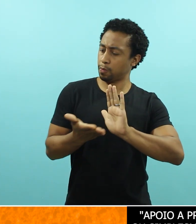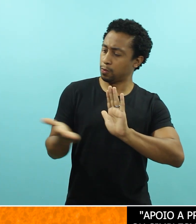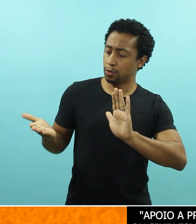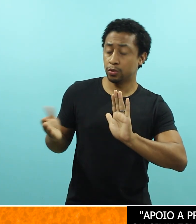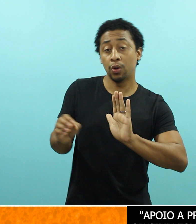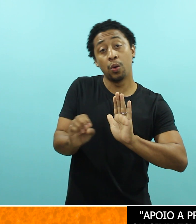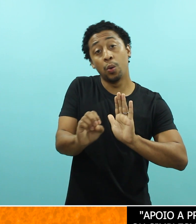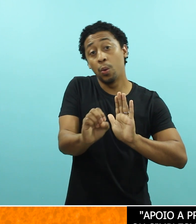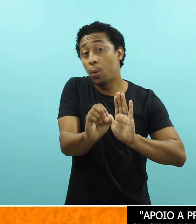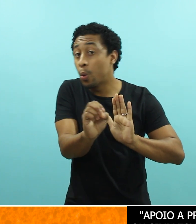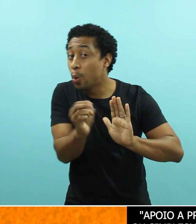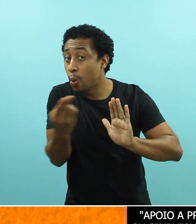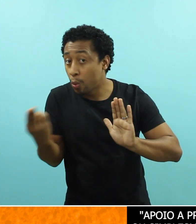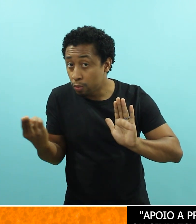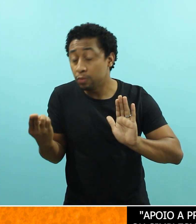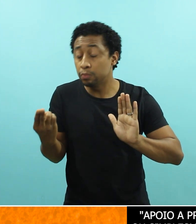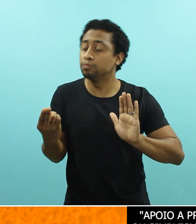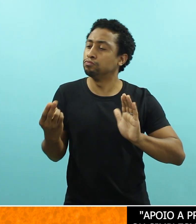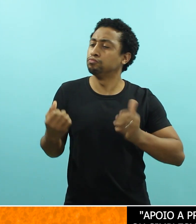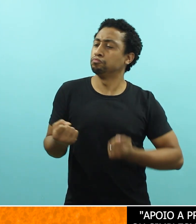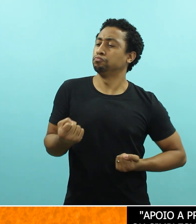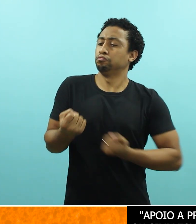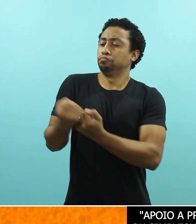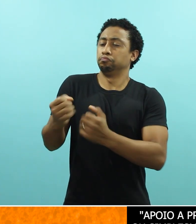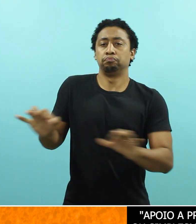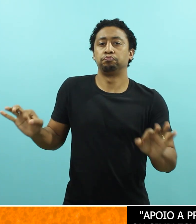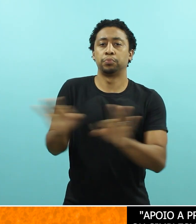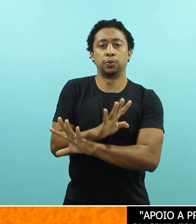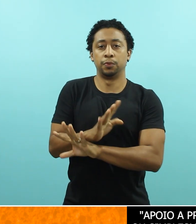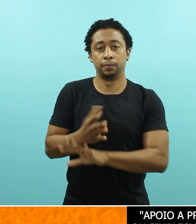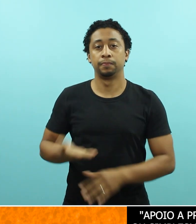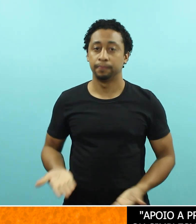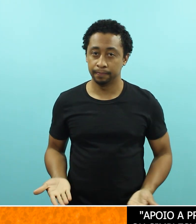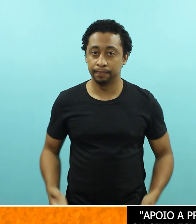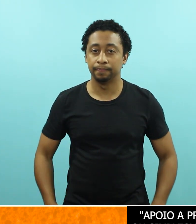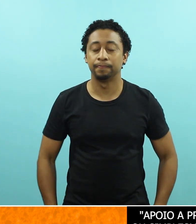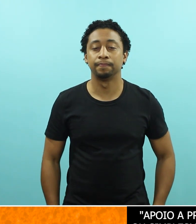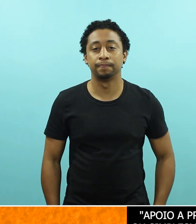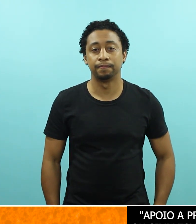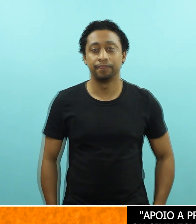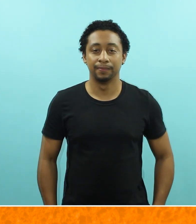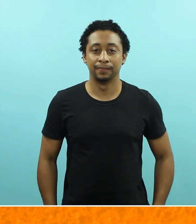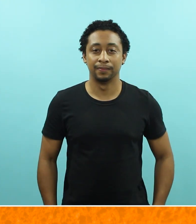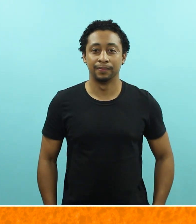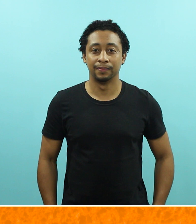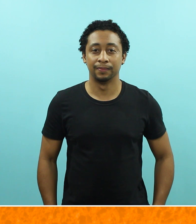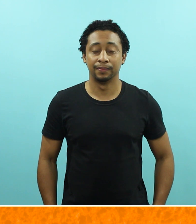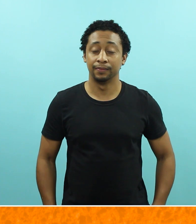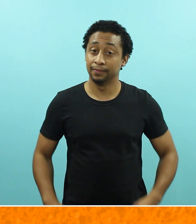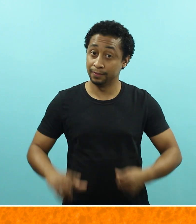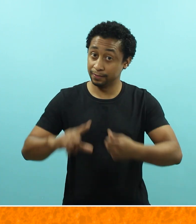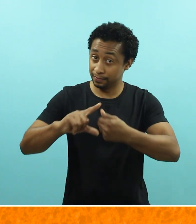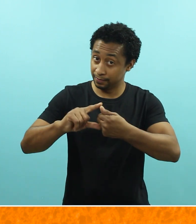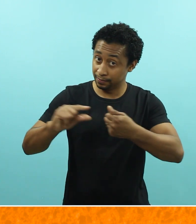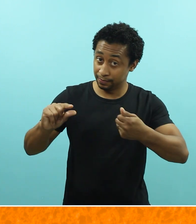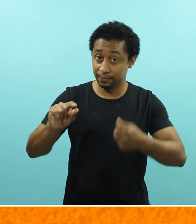apoio a proposta feita ou simplesmente apoiado.